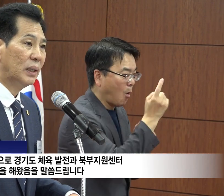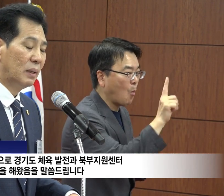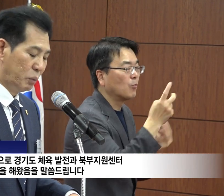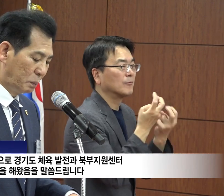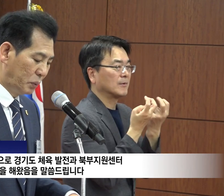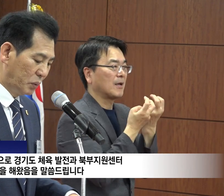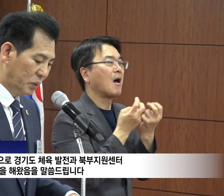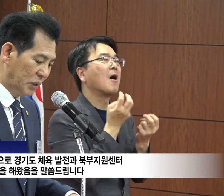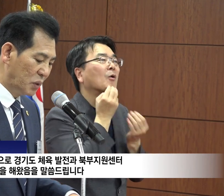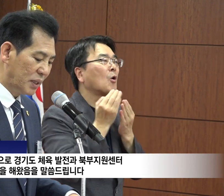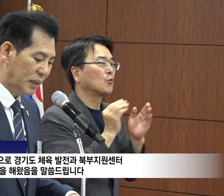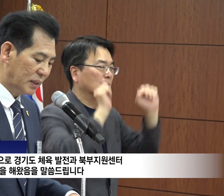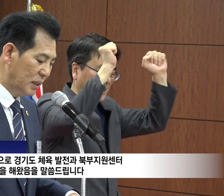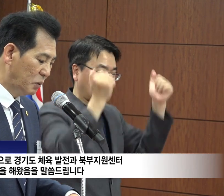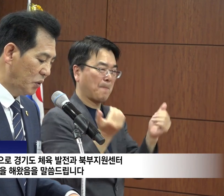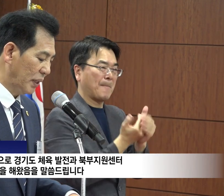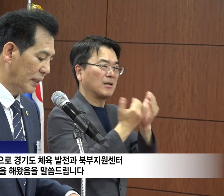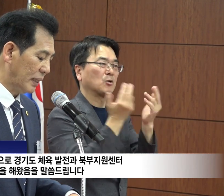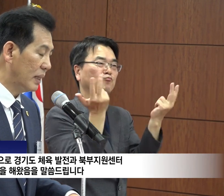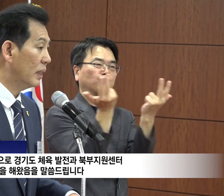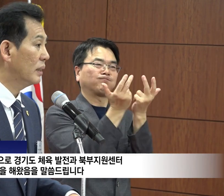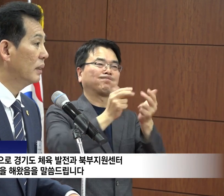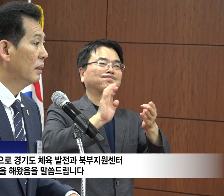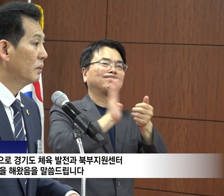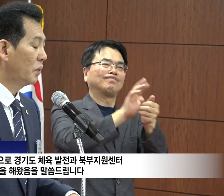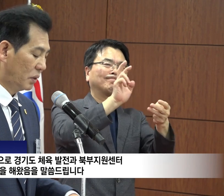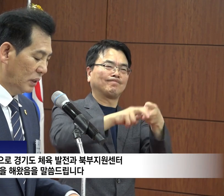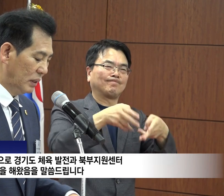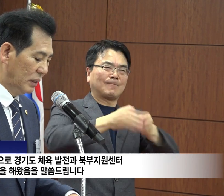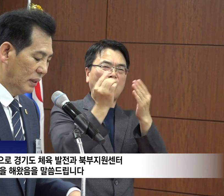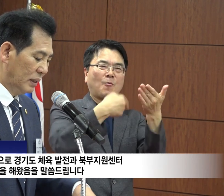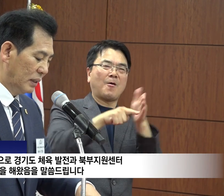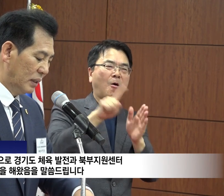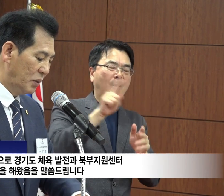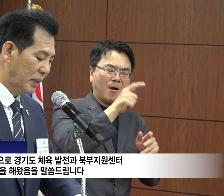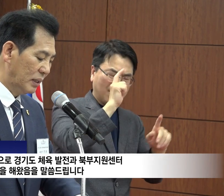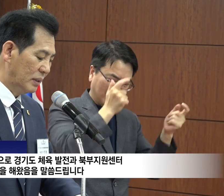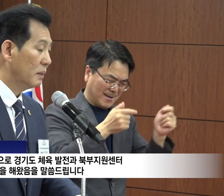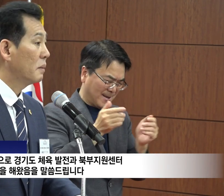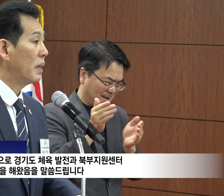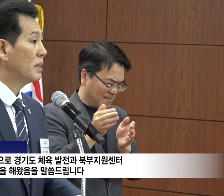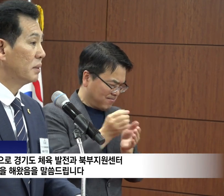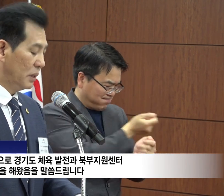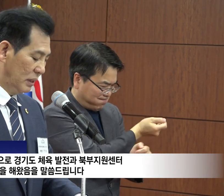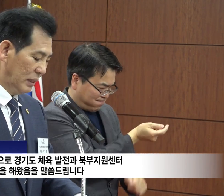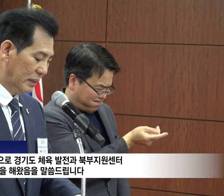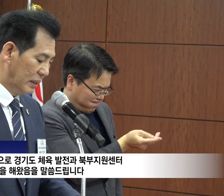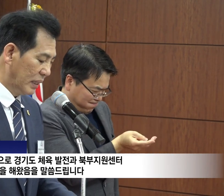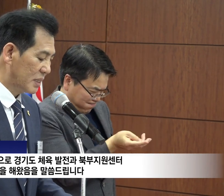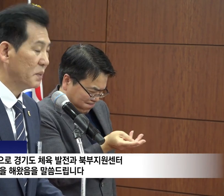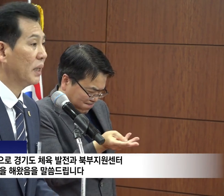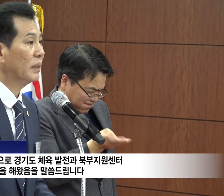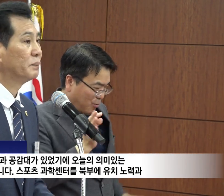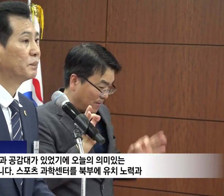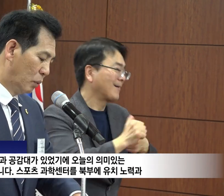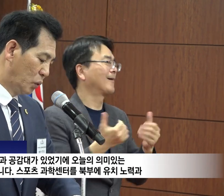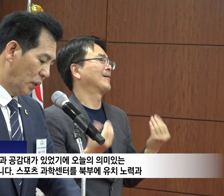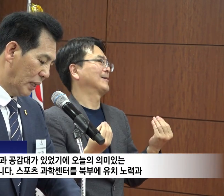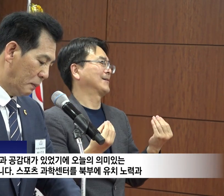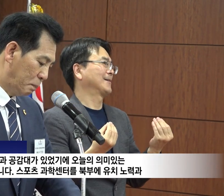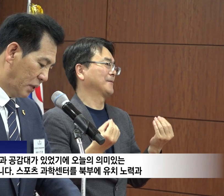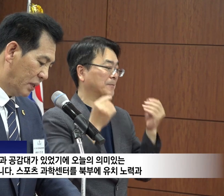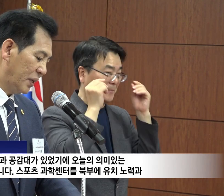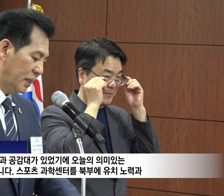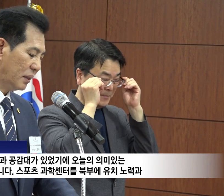체육발전과 북부 지원센터 설립을 위해 다양한 노력을 해왔다는 말씀을 드리겠습니다.